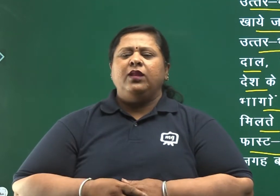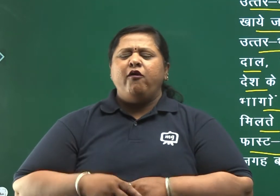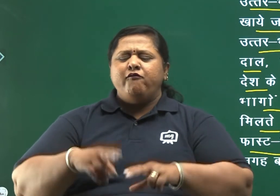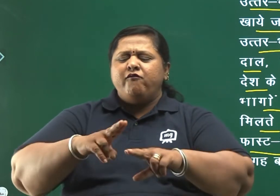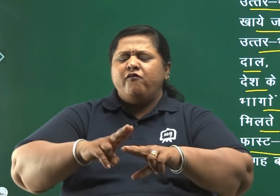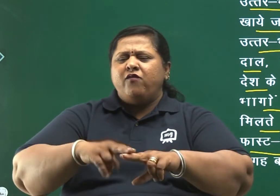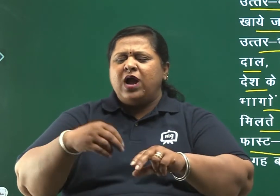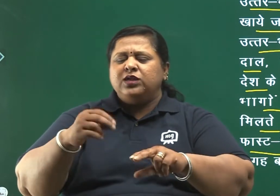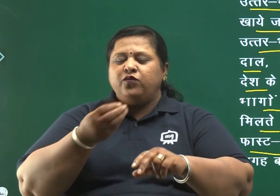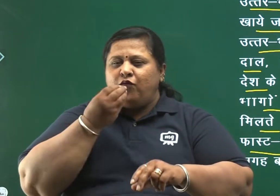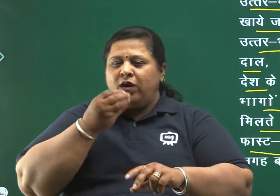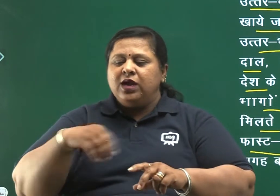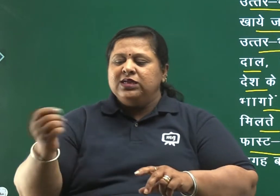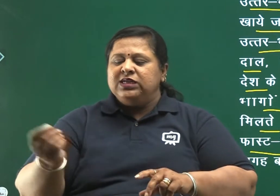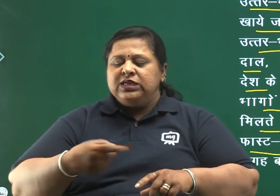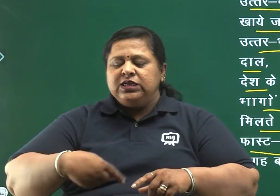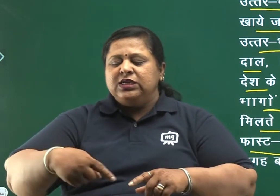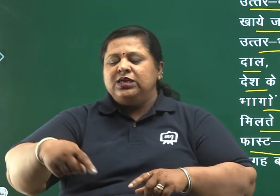फास्ट फूड का चलन